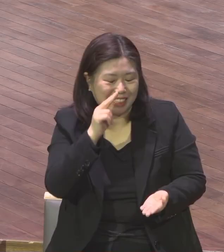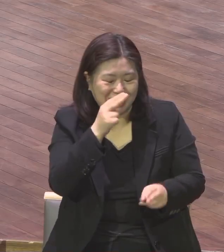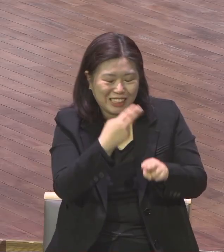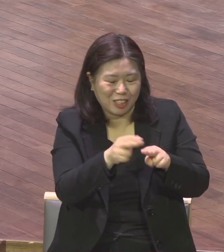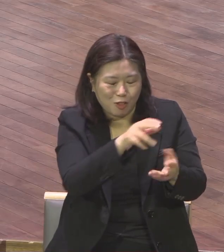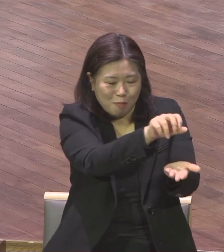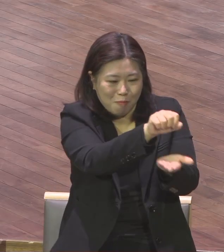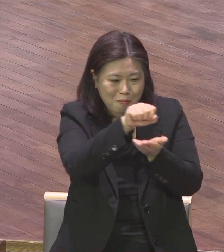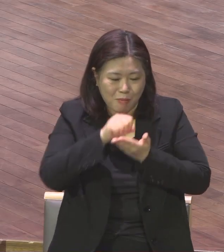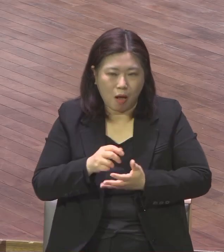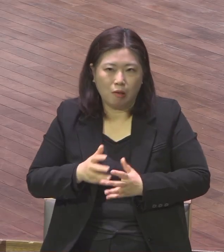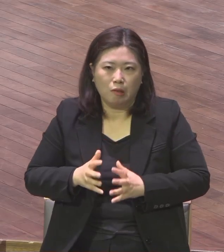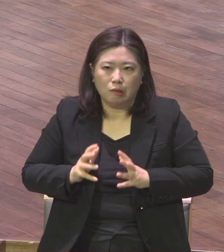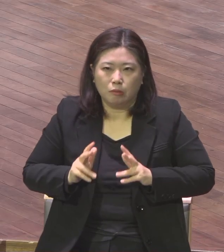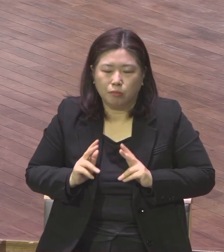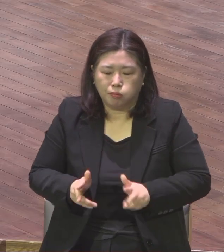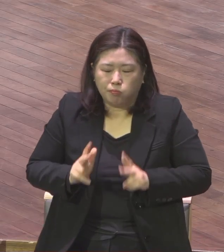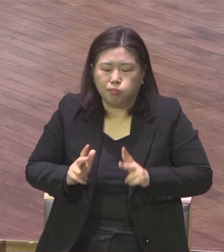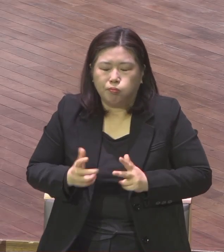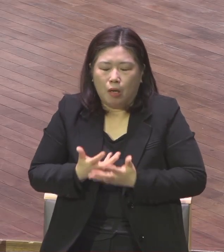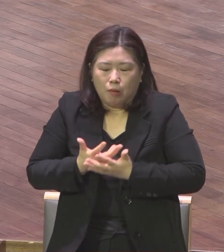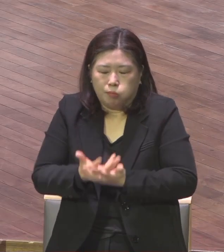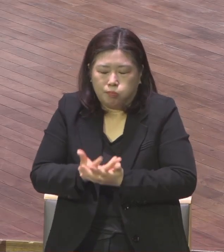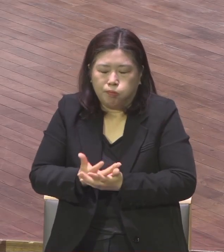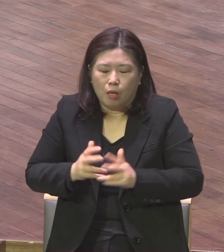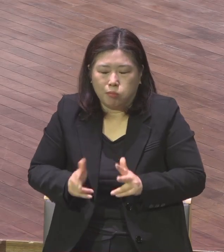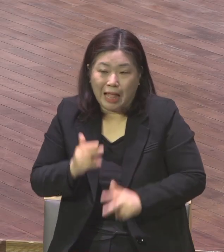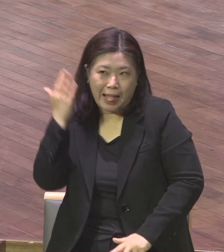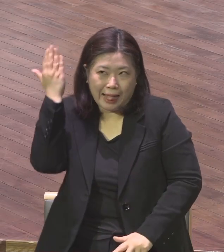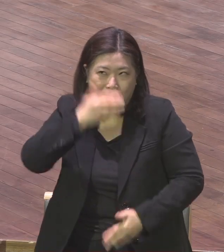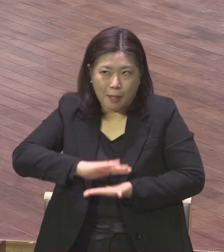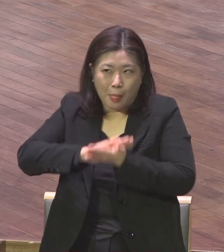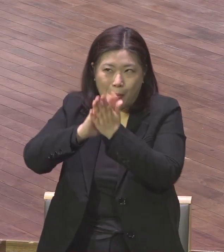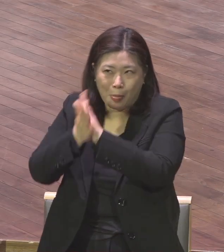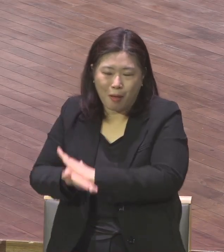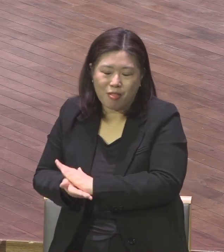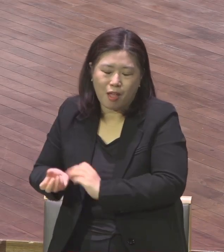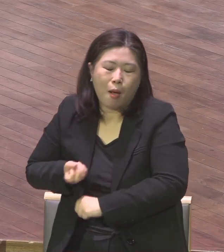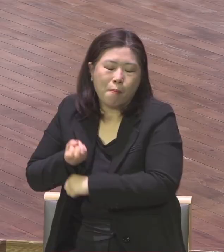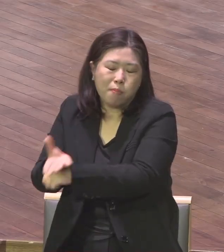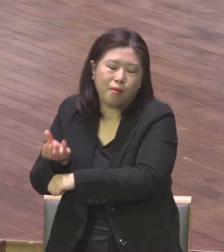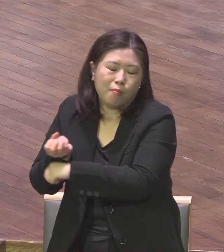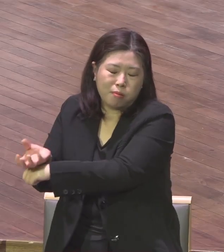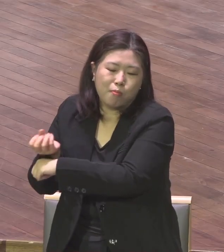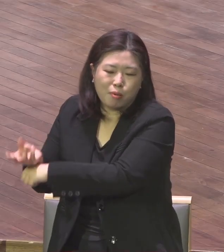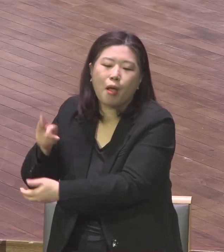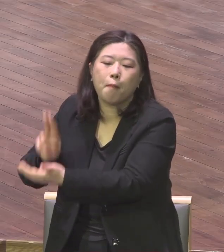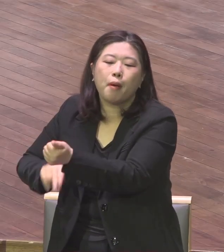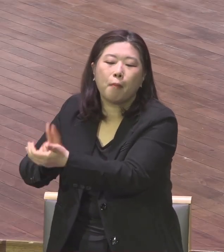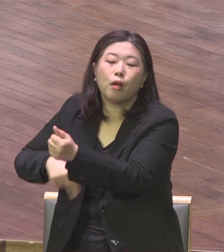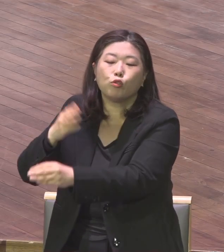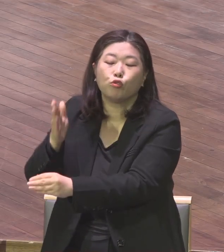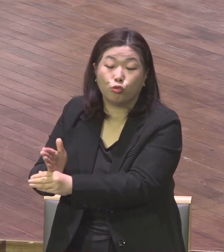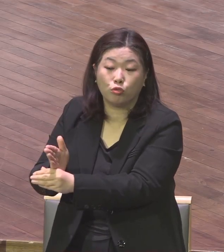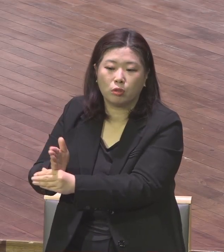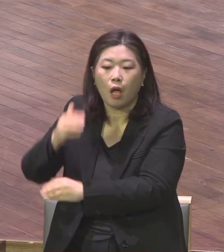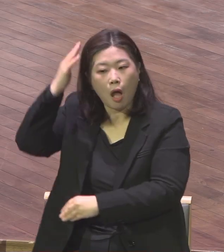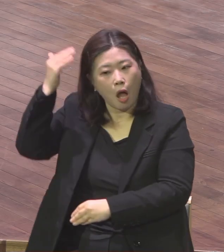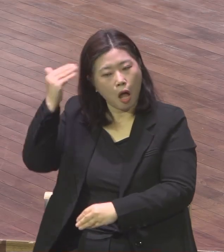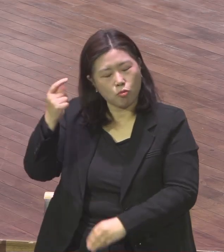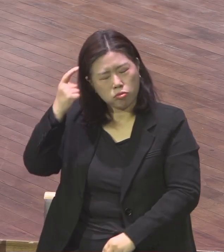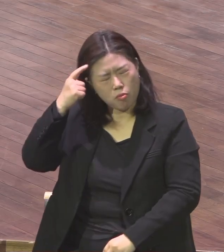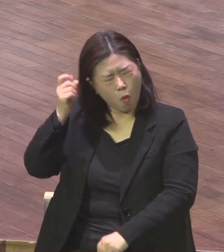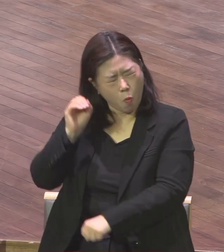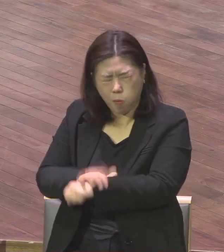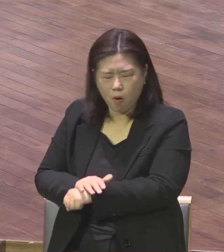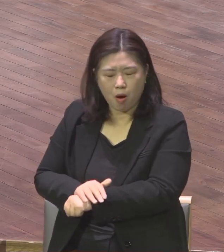한국이에요. 진짜로 가보죠. 저 유럽에 7만 불 8만 불 가보세요. 우리는